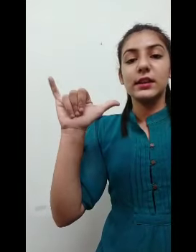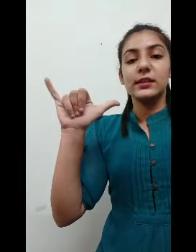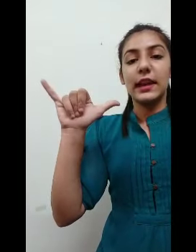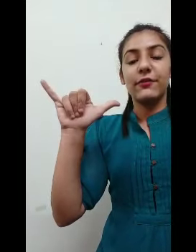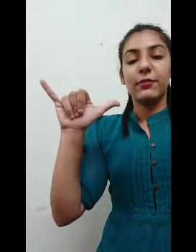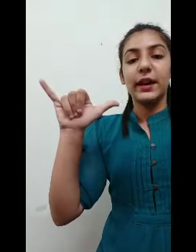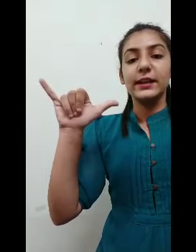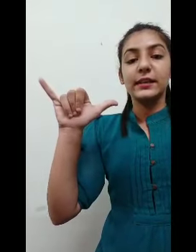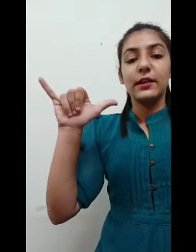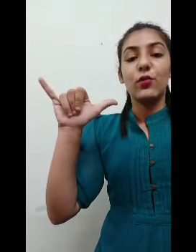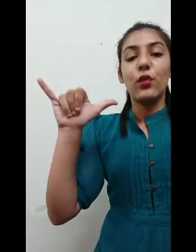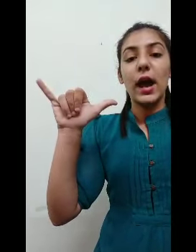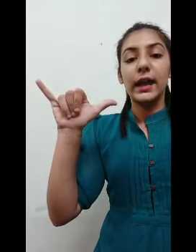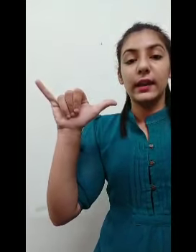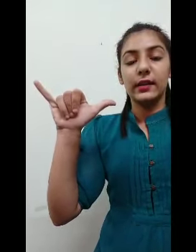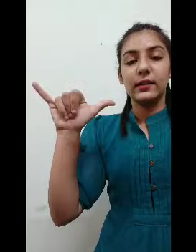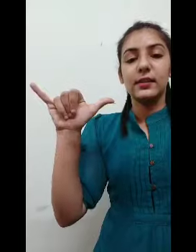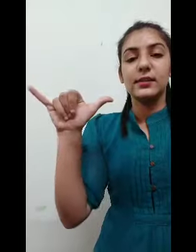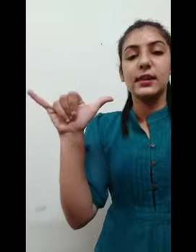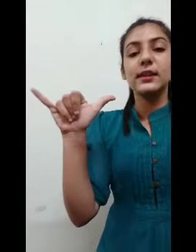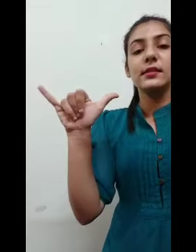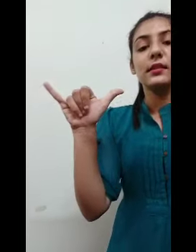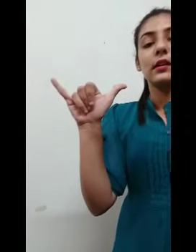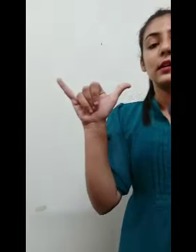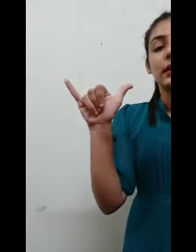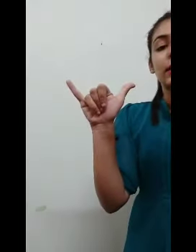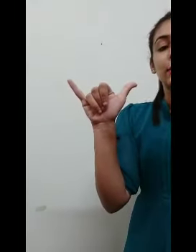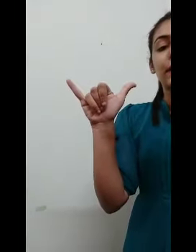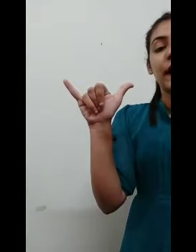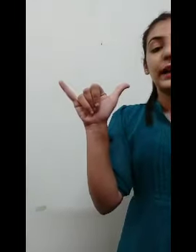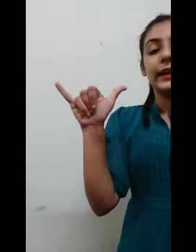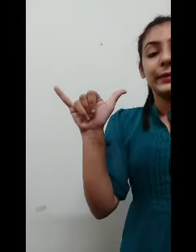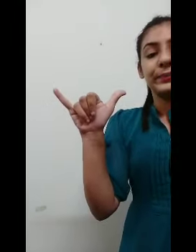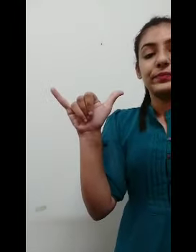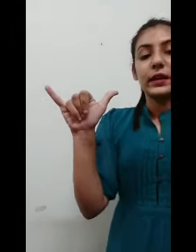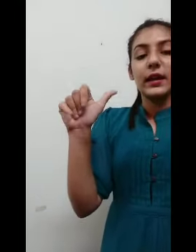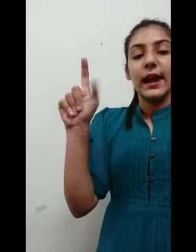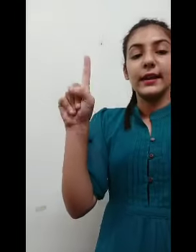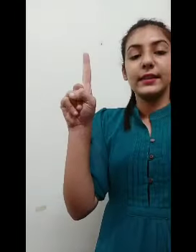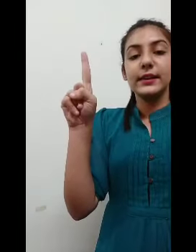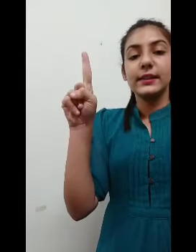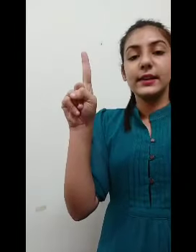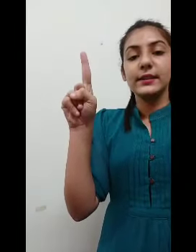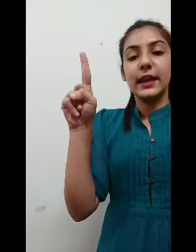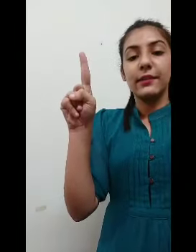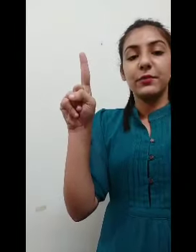इज अल्फाबेट वाई, दिस इज वाई, एंड दिस इज